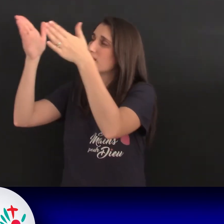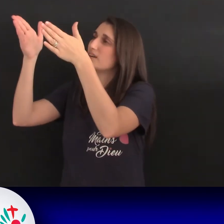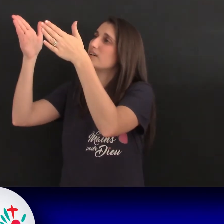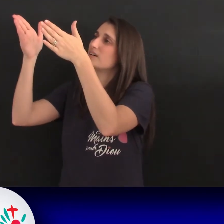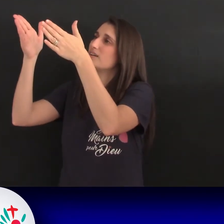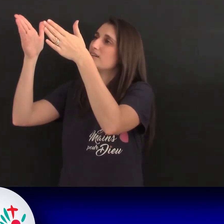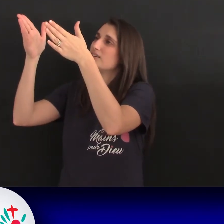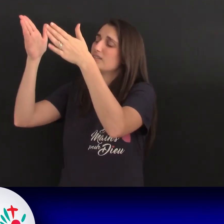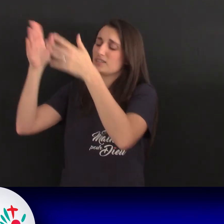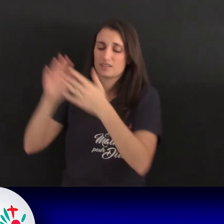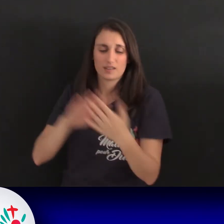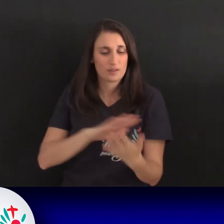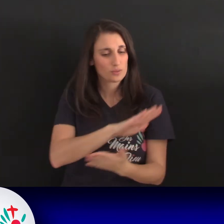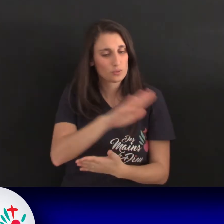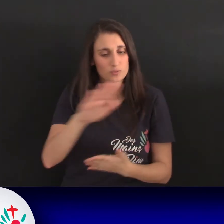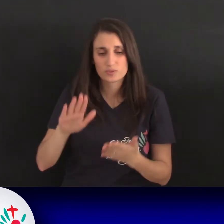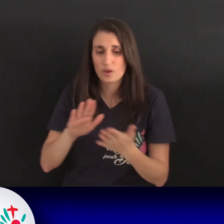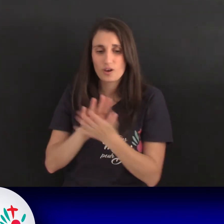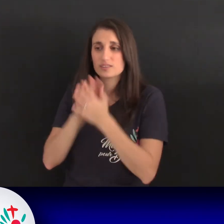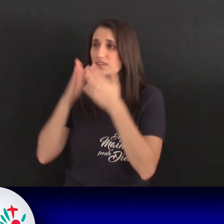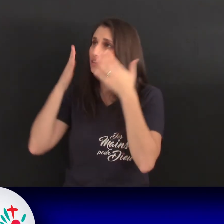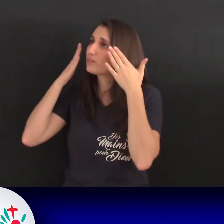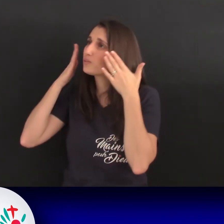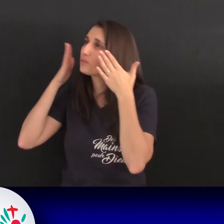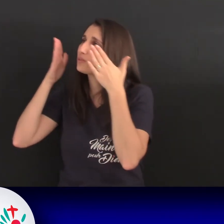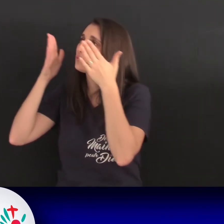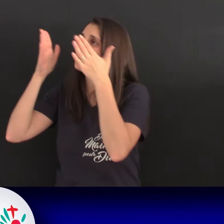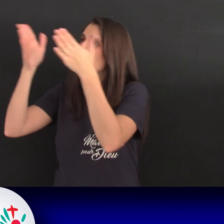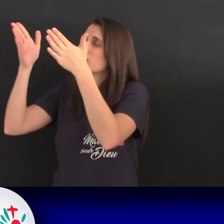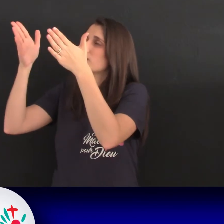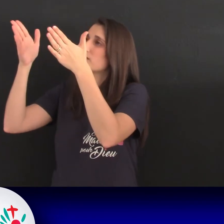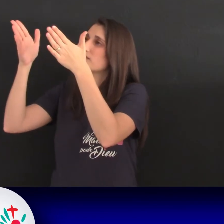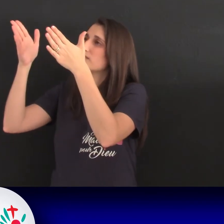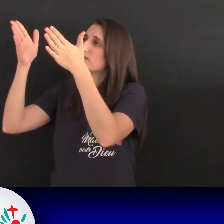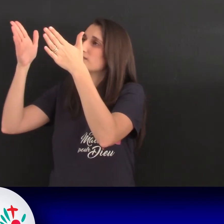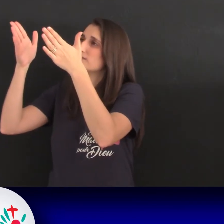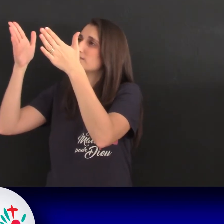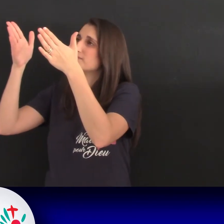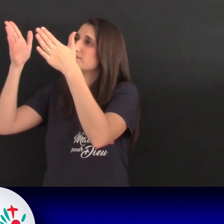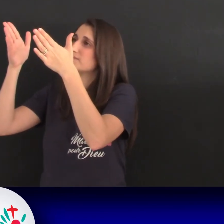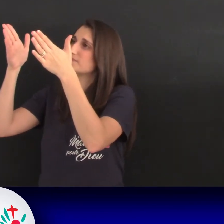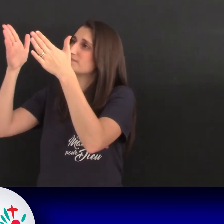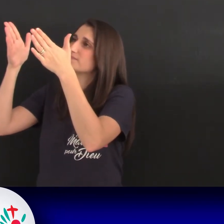sur toi, tout centré sur toi,